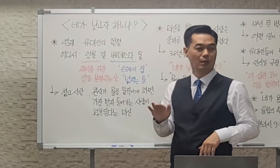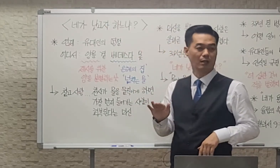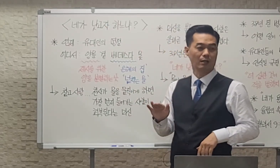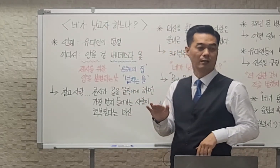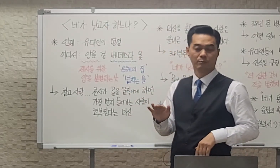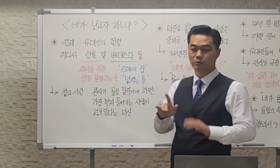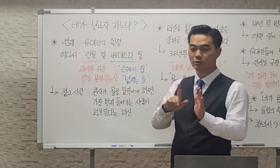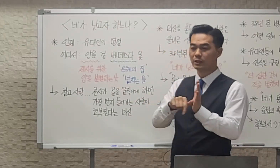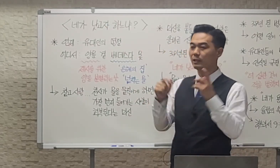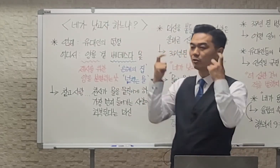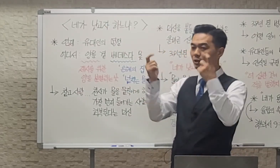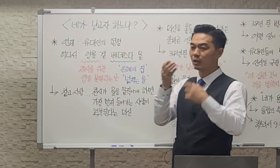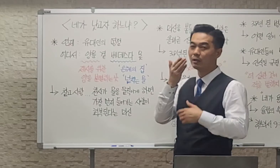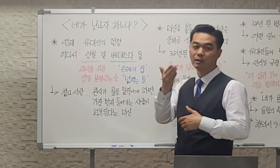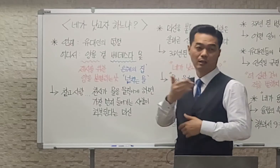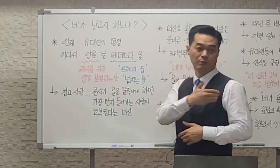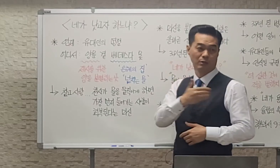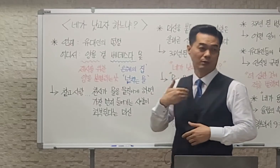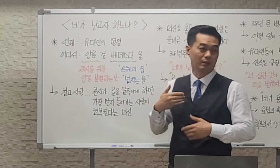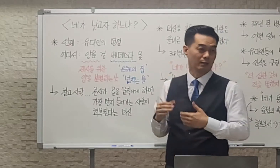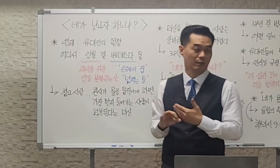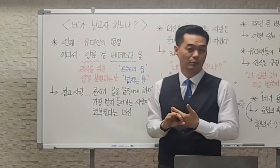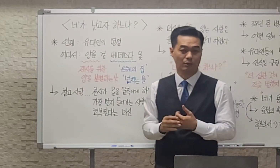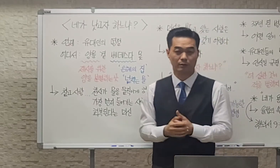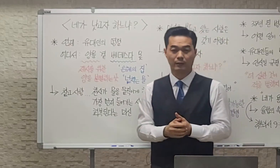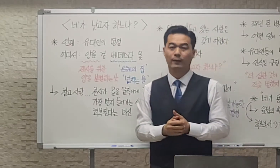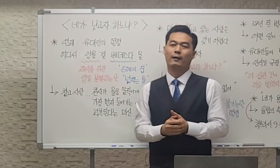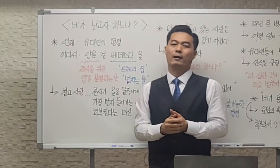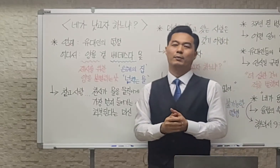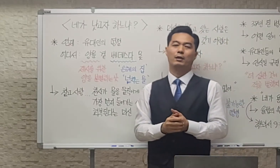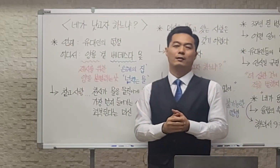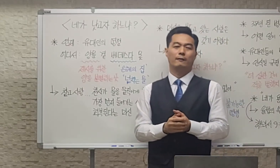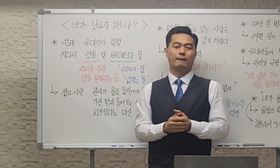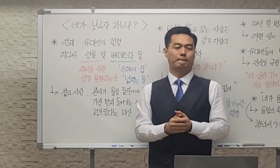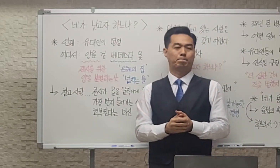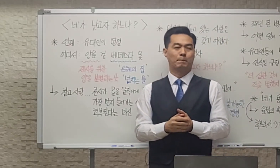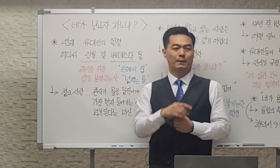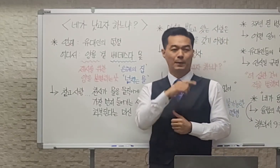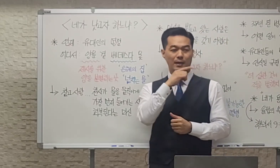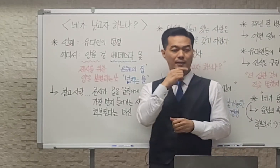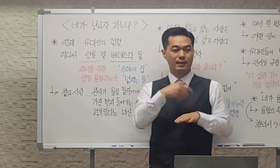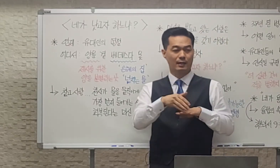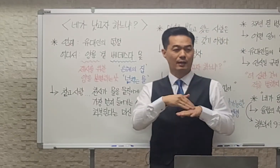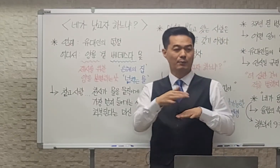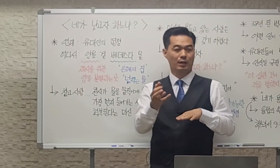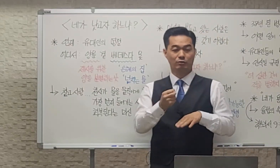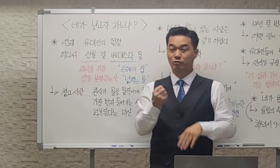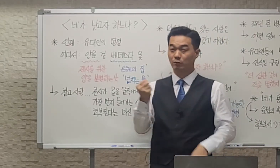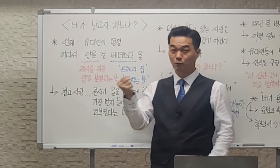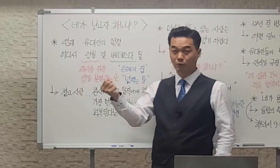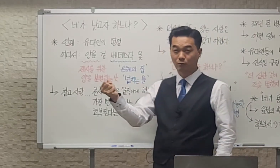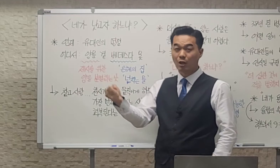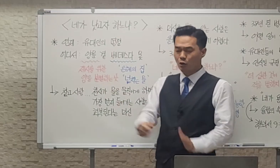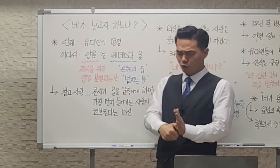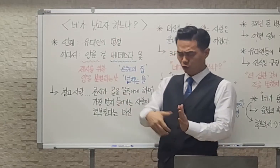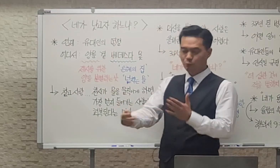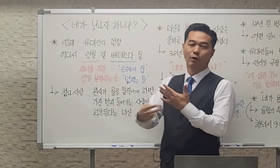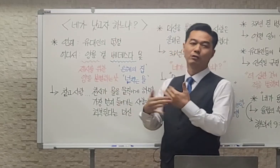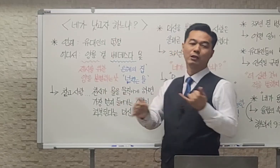우리가 무슨 시간여행이 가능하다면 아마 빨간 약 하나만 가지고 가도 유명한 의사로